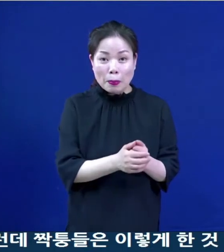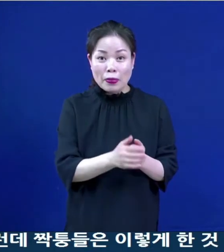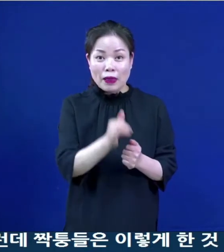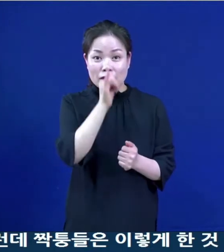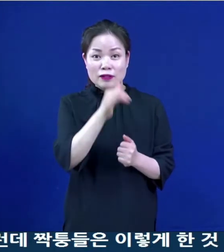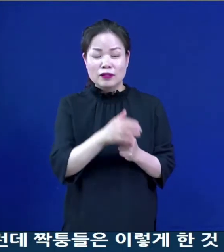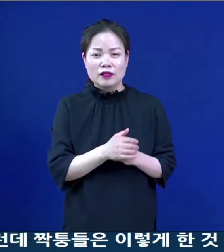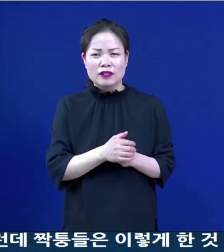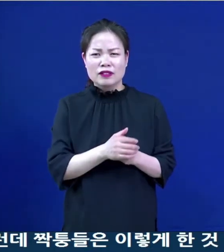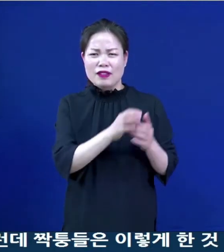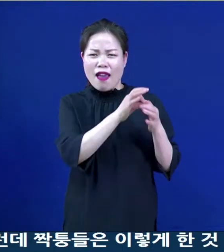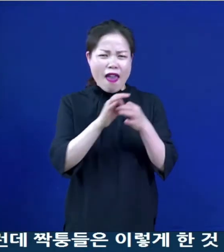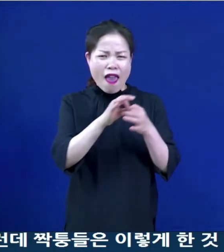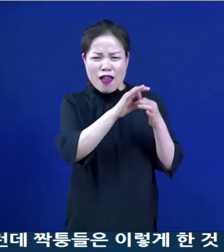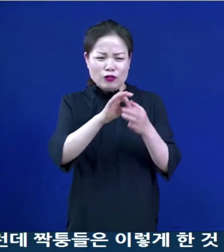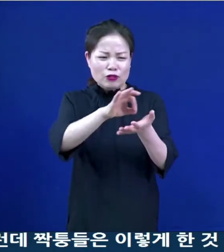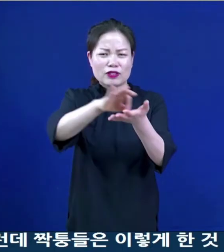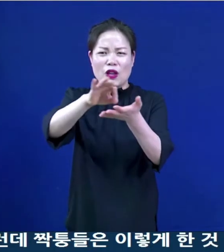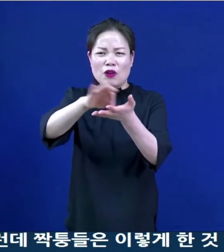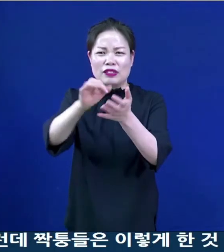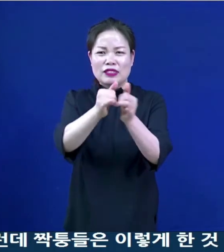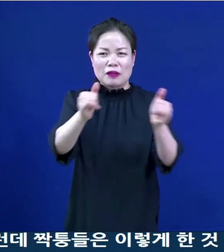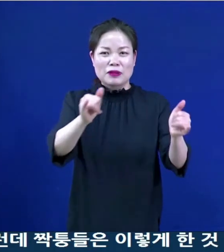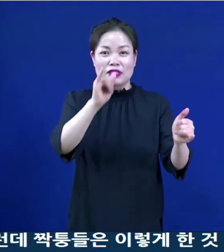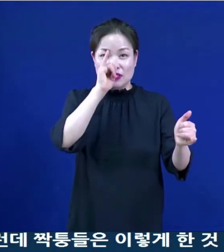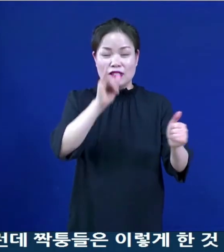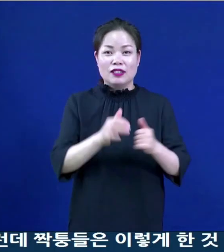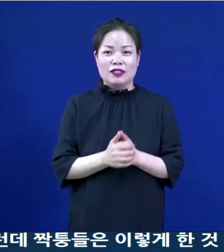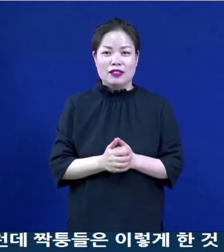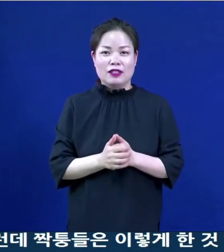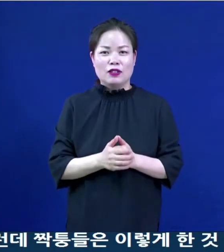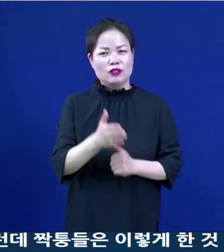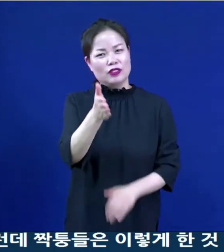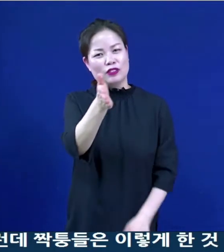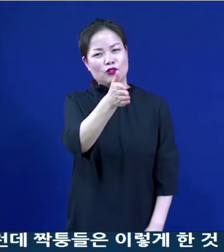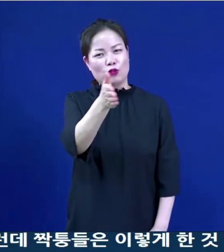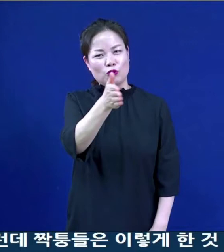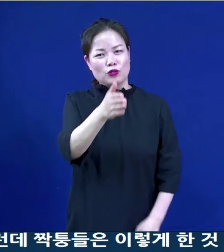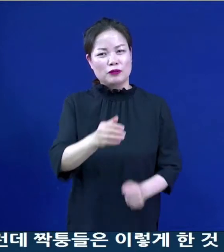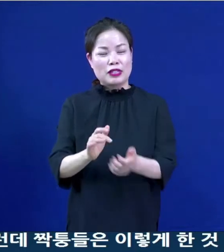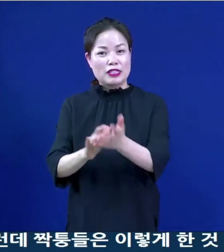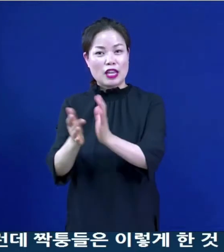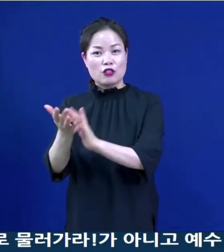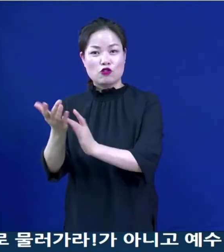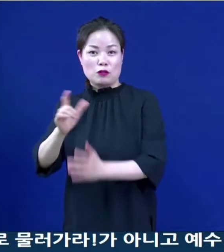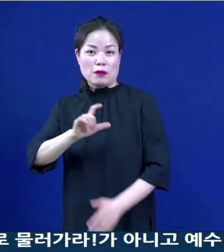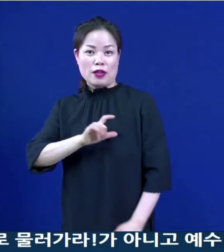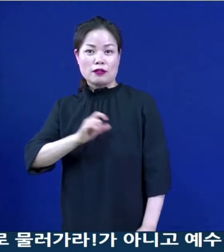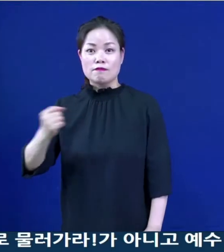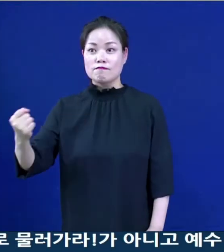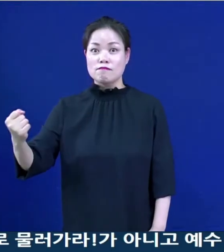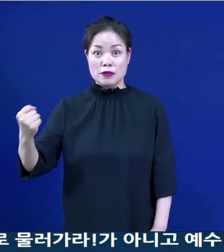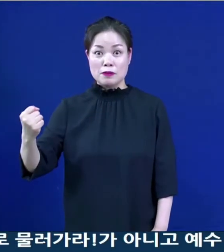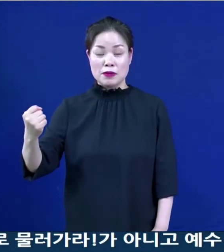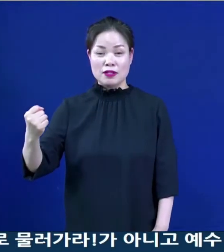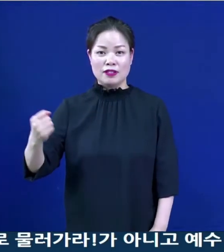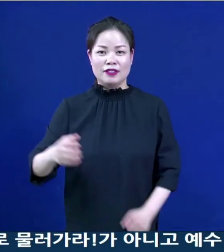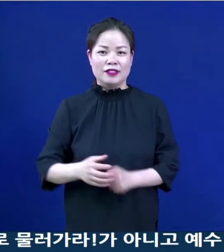역사가 일어났어. 그래서 이제 계속 그걸 써먹는 사람들이 있었습니다. 그 정도로 예수님의 이름으로 하는